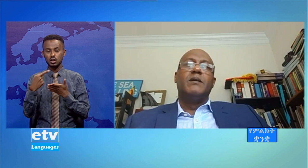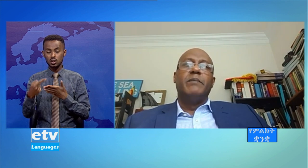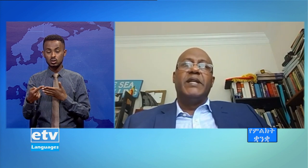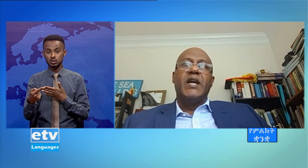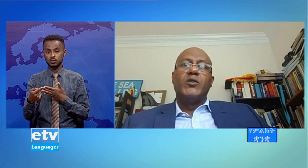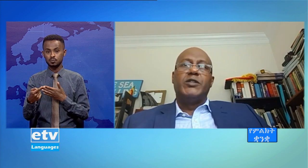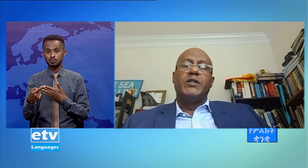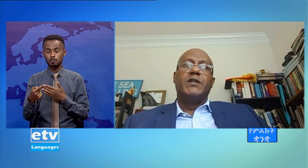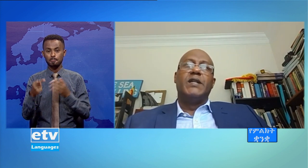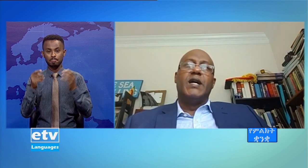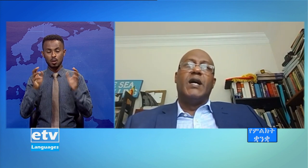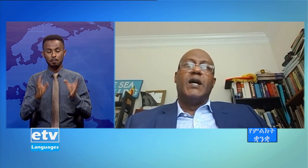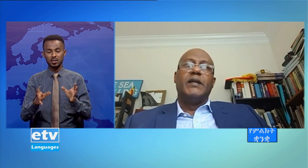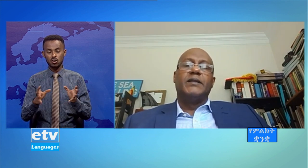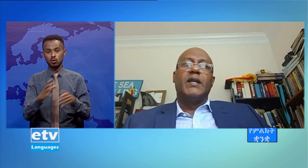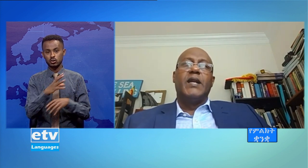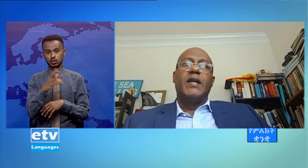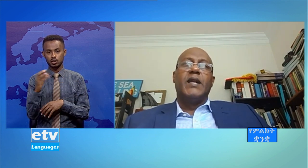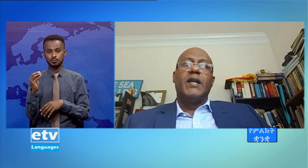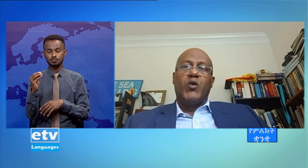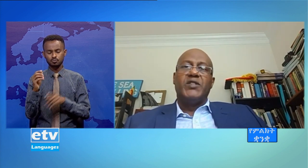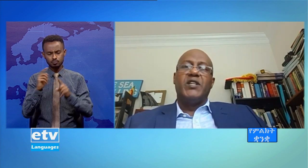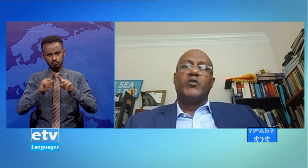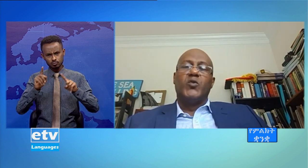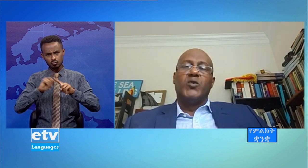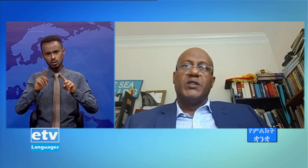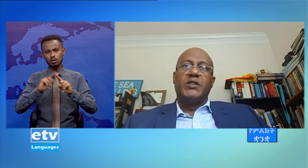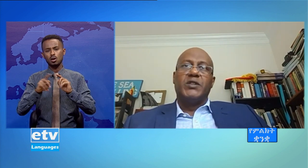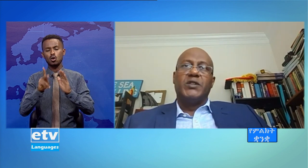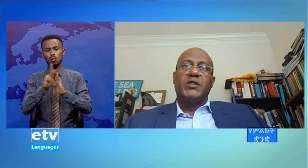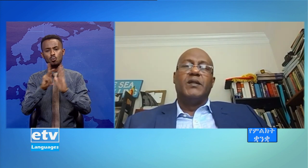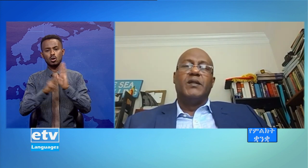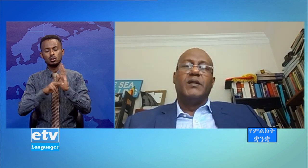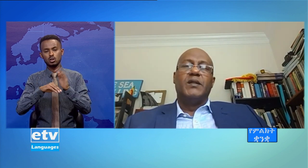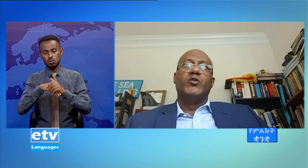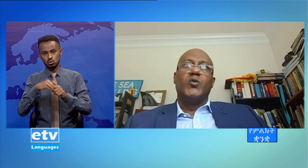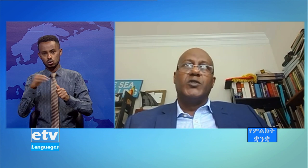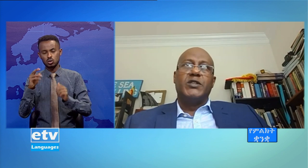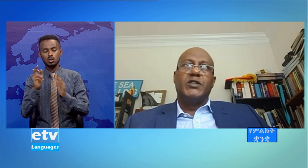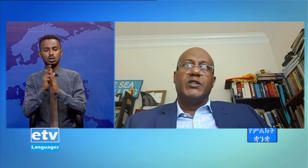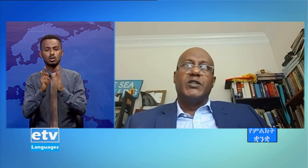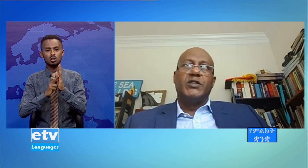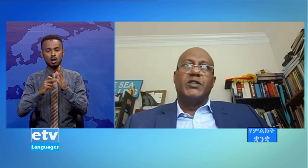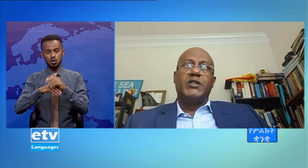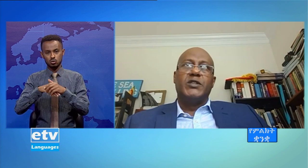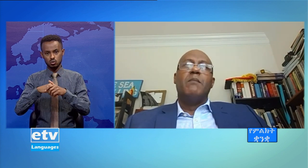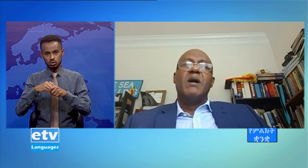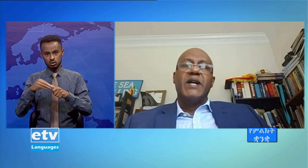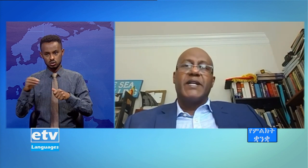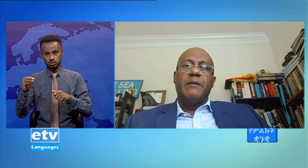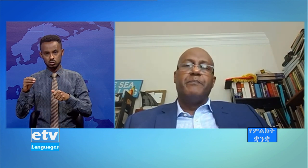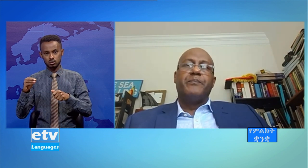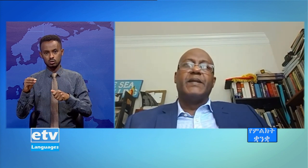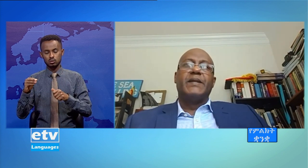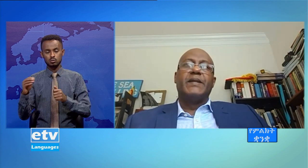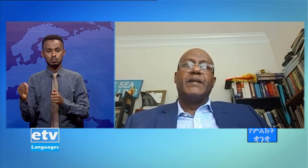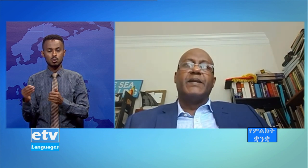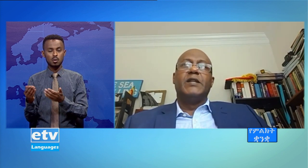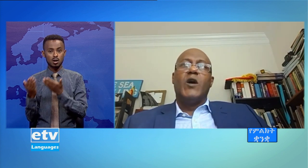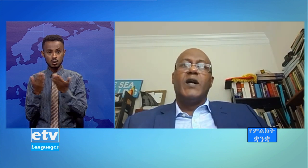እነኚህም ሚዲያዎችንና የተለያዩ የፖሊሲ አውጪዎችን የህግ አውጪዎችን